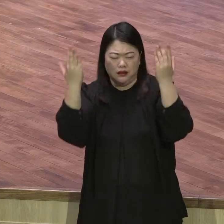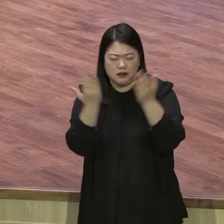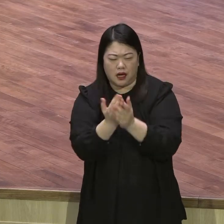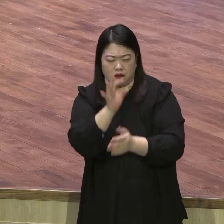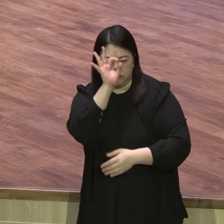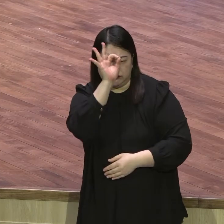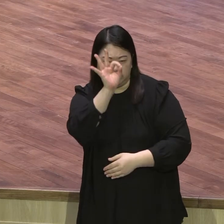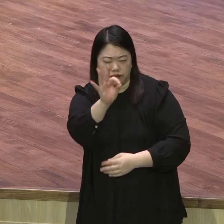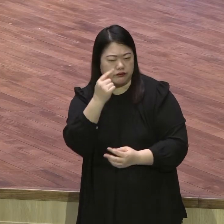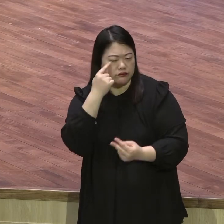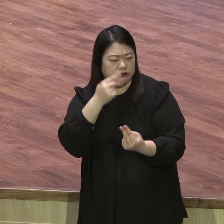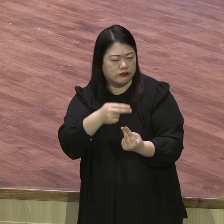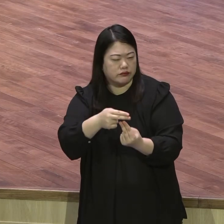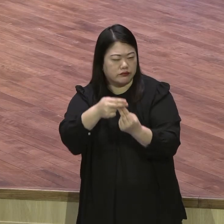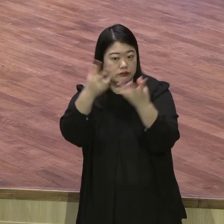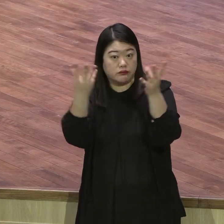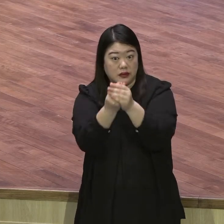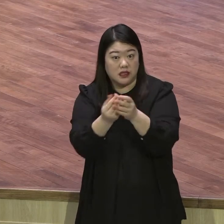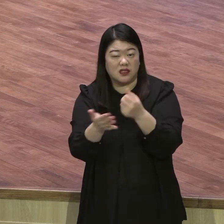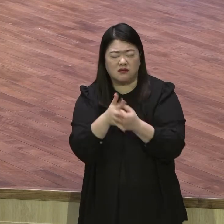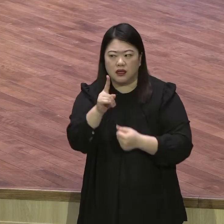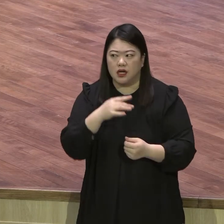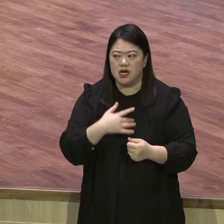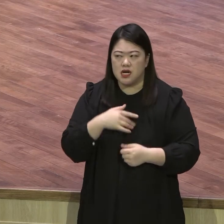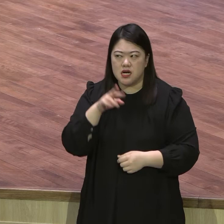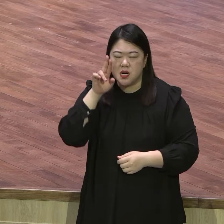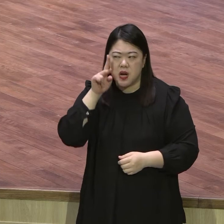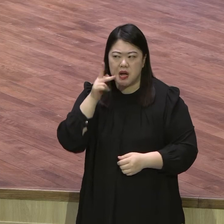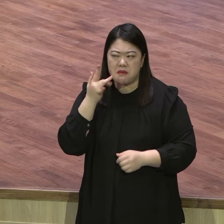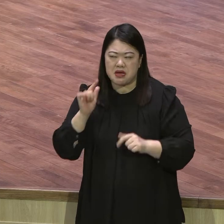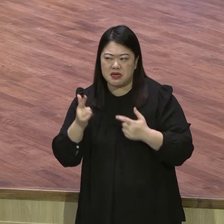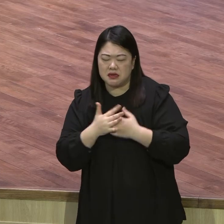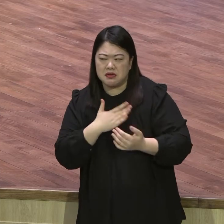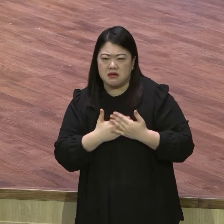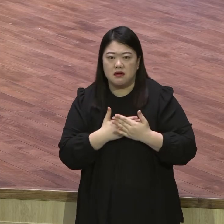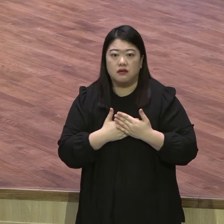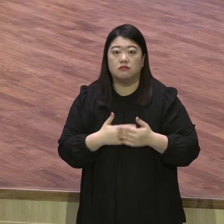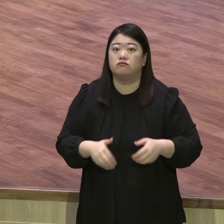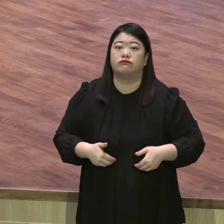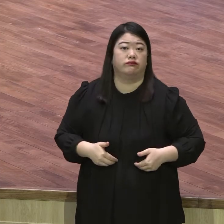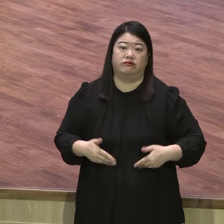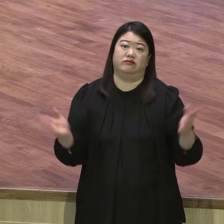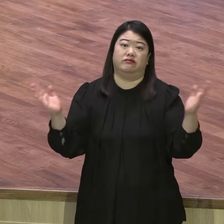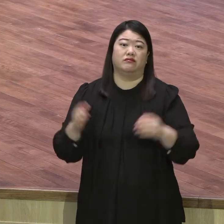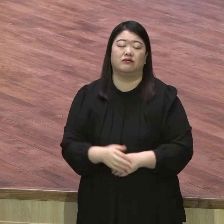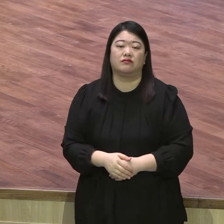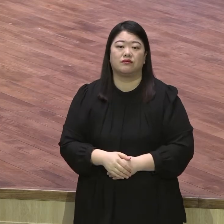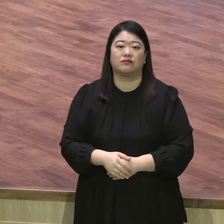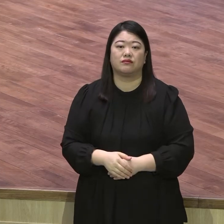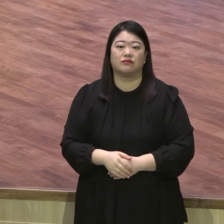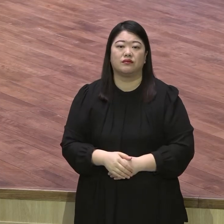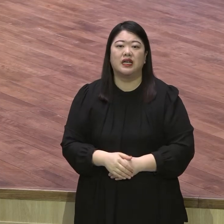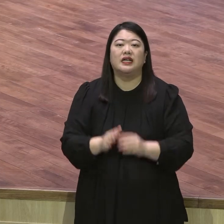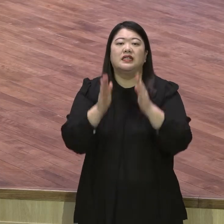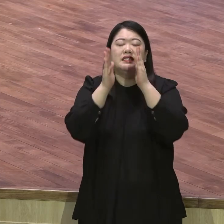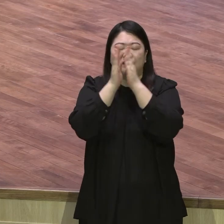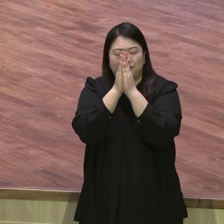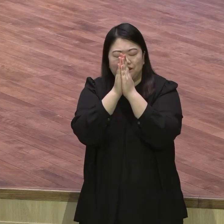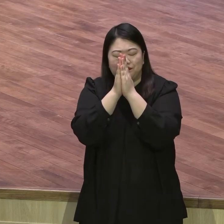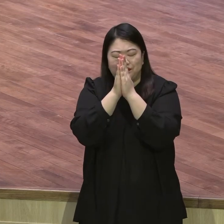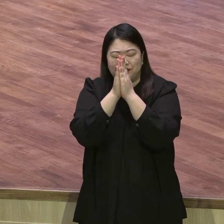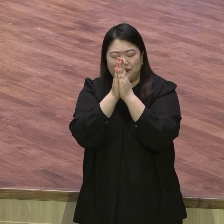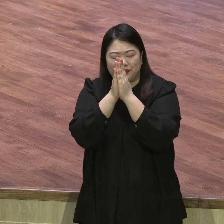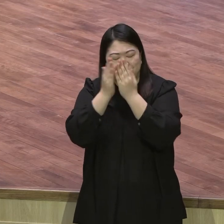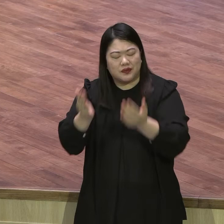불안하면 안 돼요. 평안해야 됩니다. 응답의 증거, 기도 응답의 증거가 뭐냐? 한마디로 평안해요. 은혜